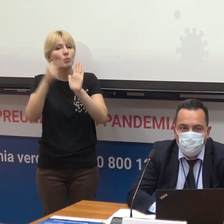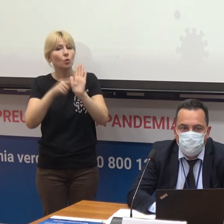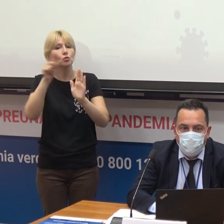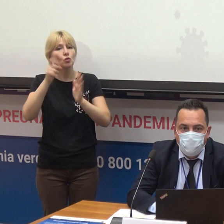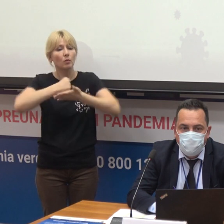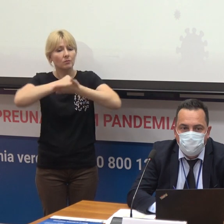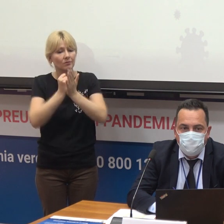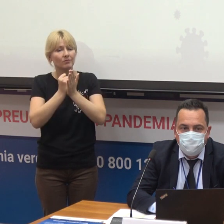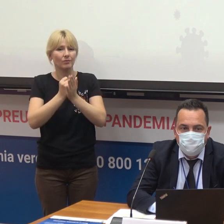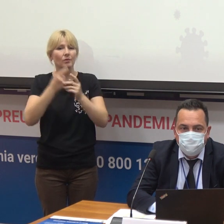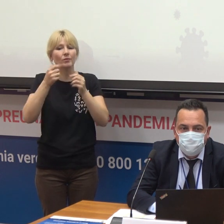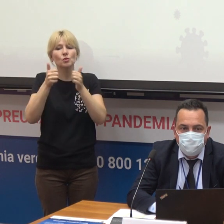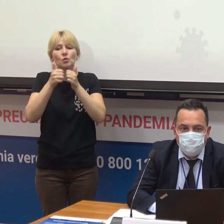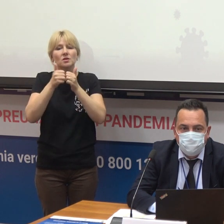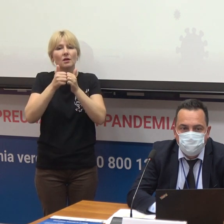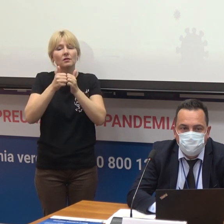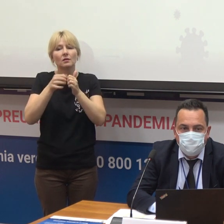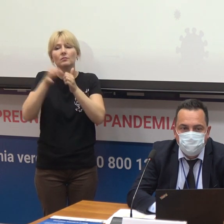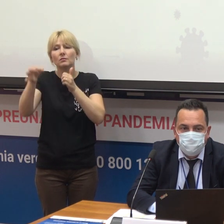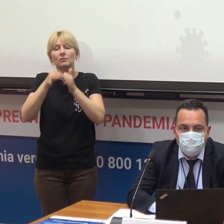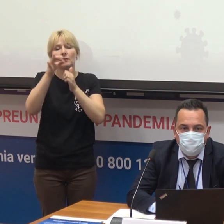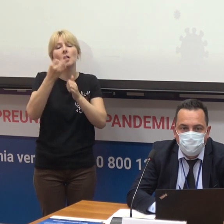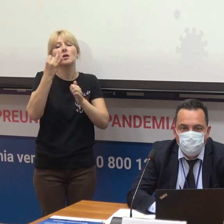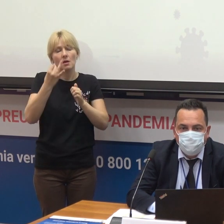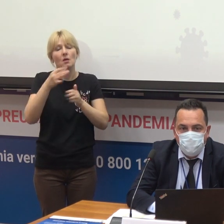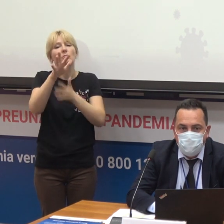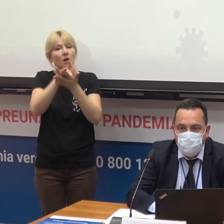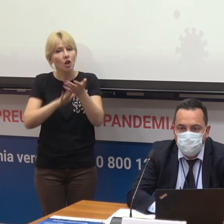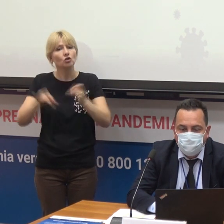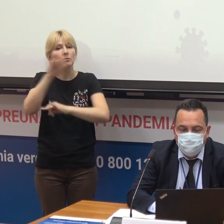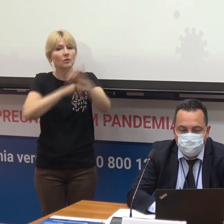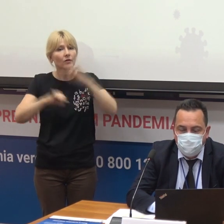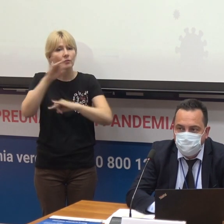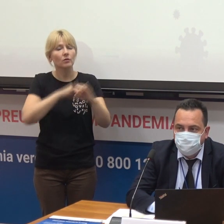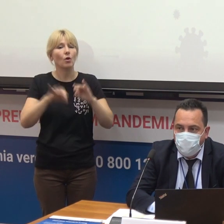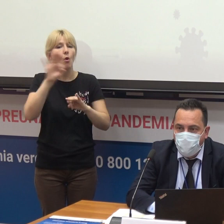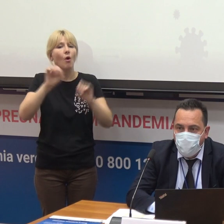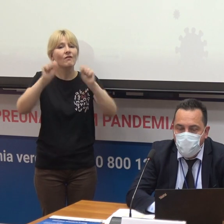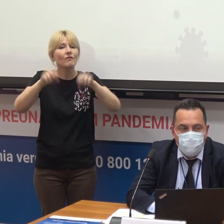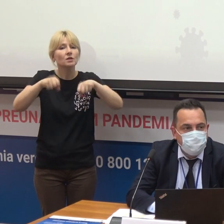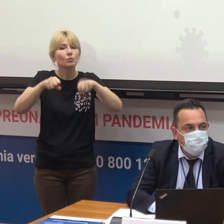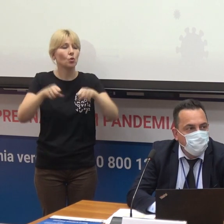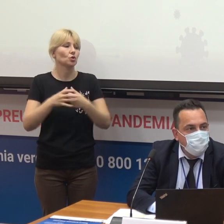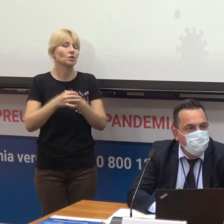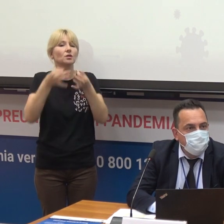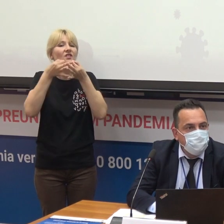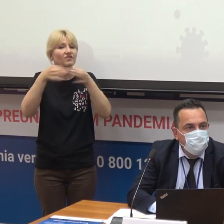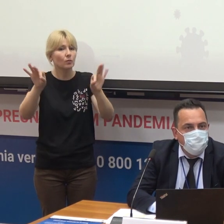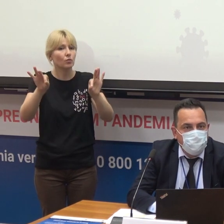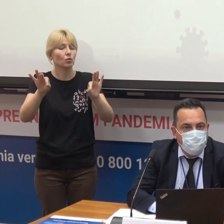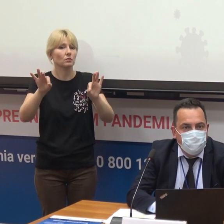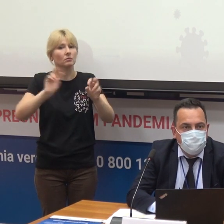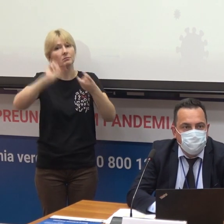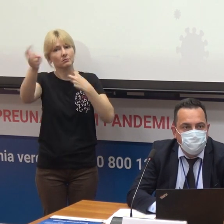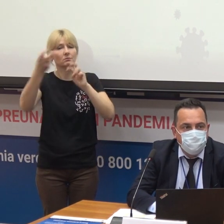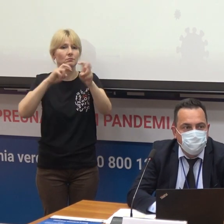pentru statele terțe și ulterior discutăm și despre posibilitatea de accesibilitate reciprocă. Dar